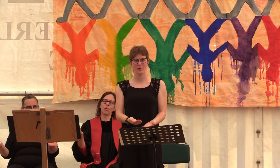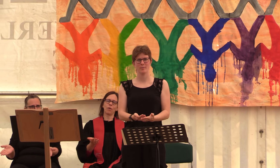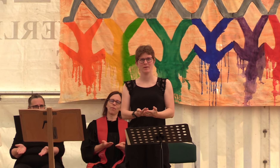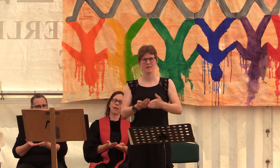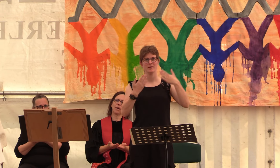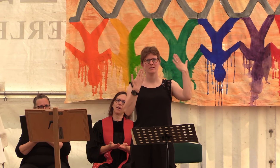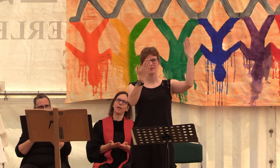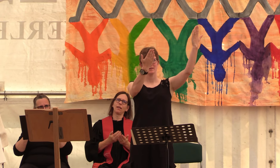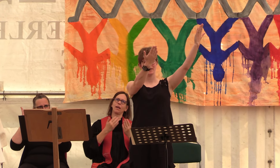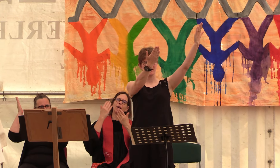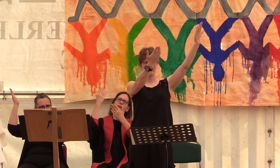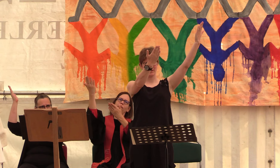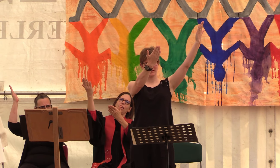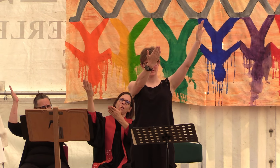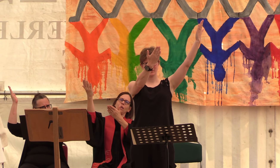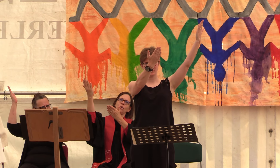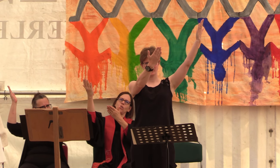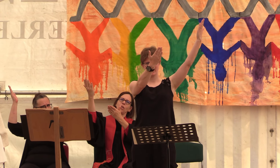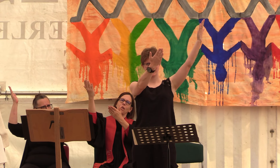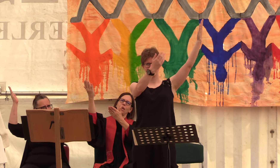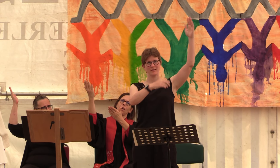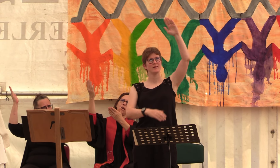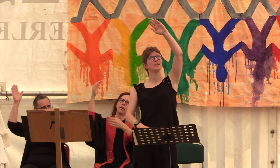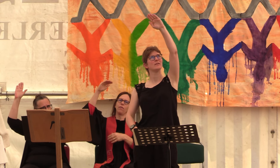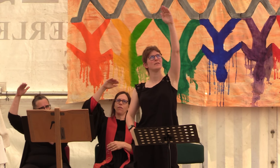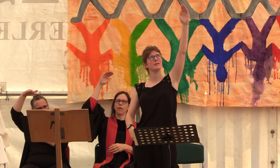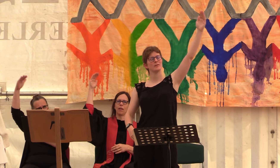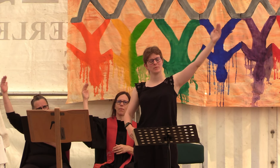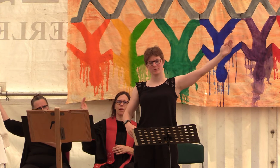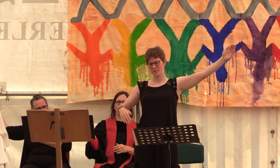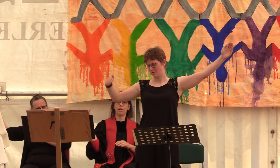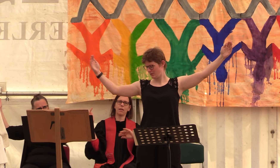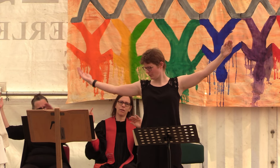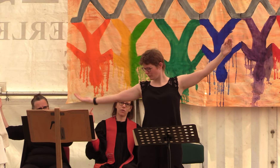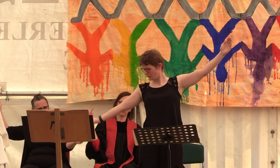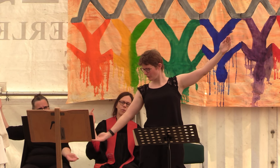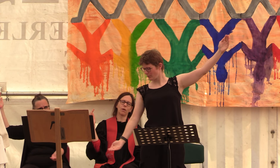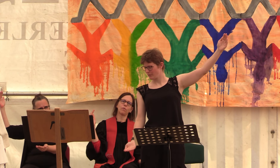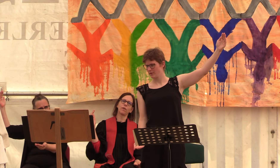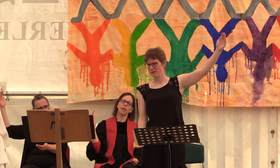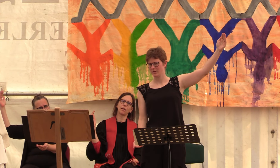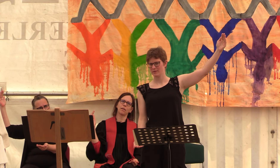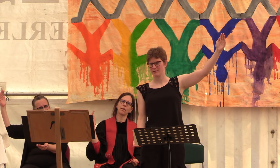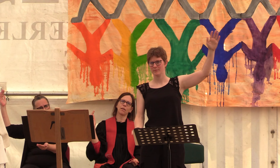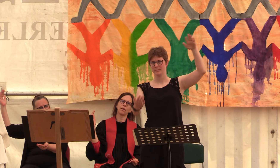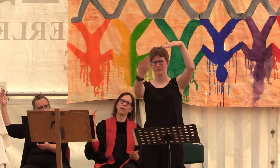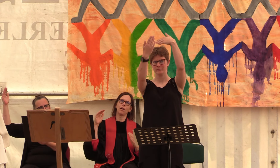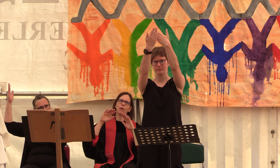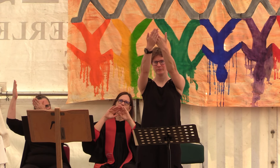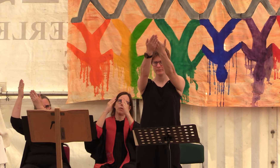Reich komme, dein Wille geschehe, wie im Himmel, so auf